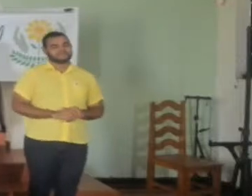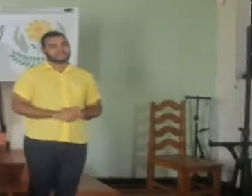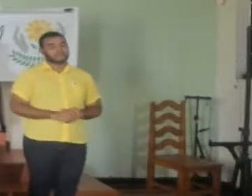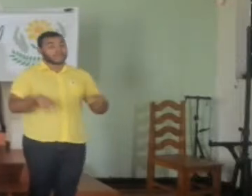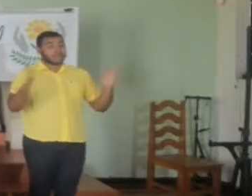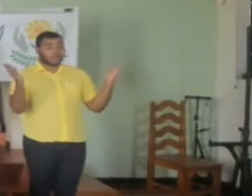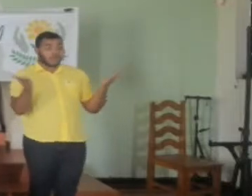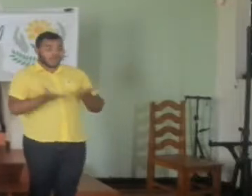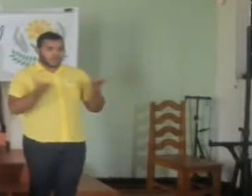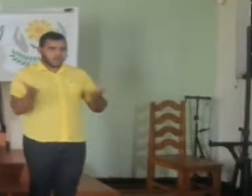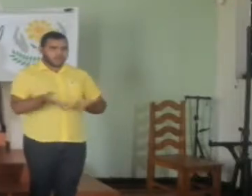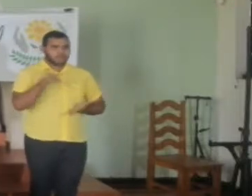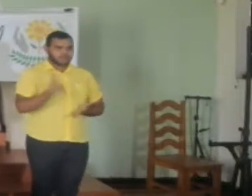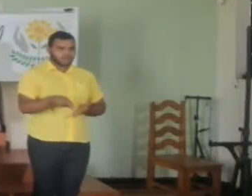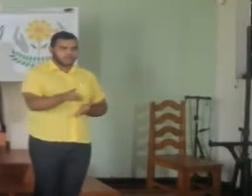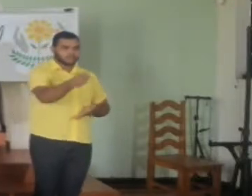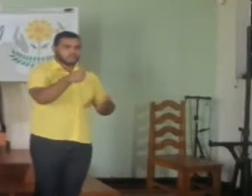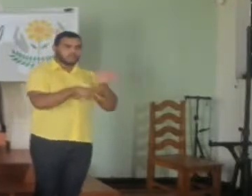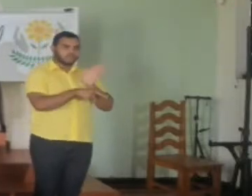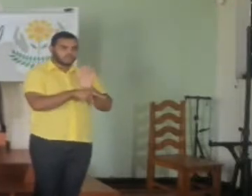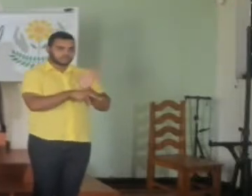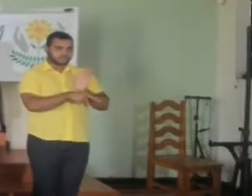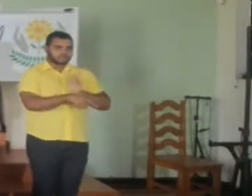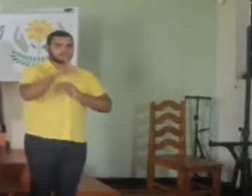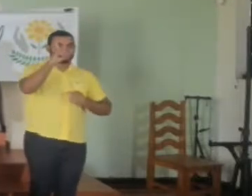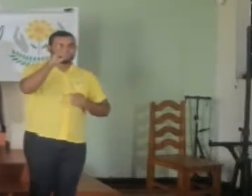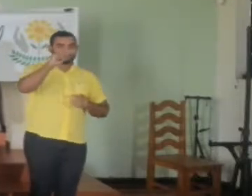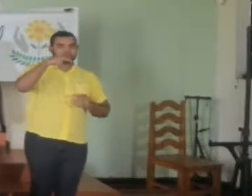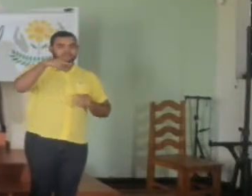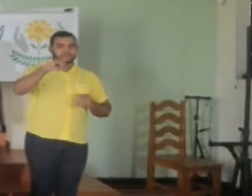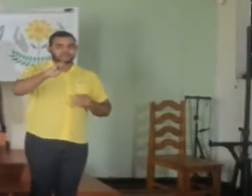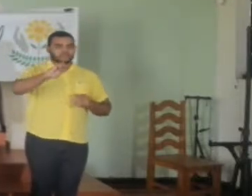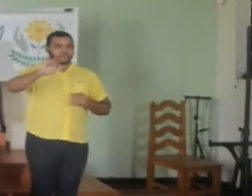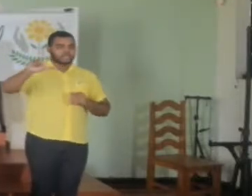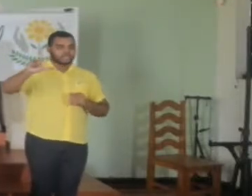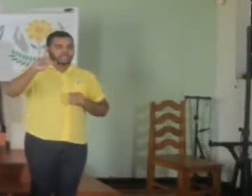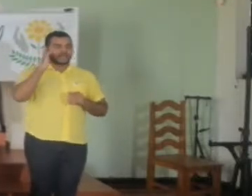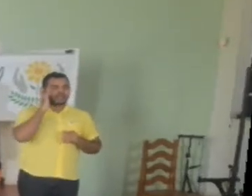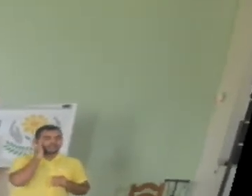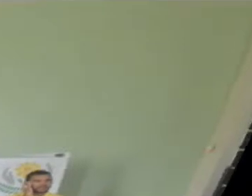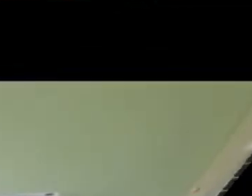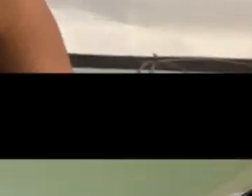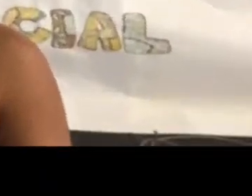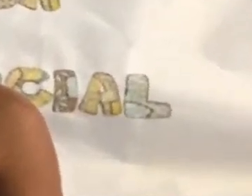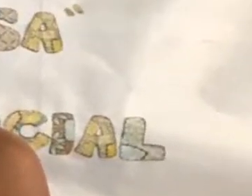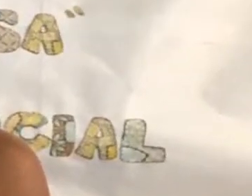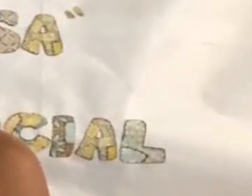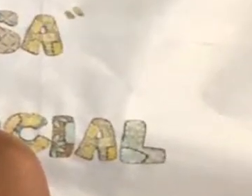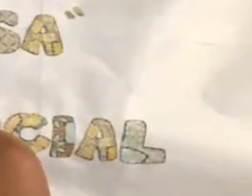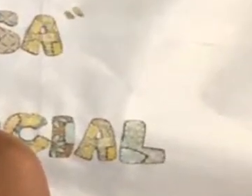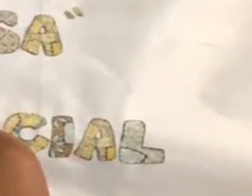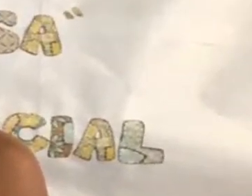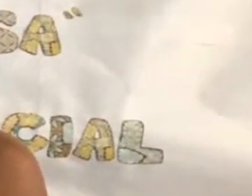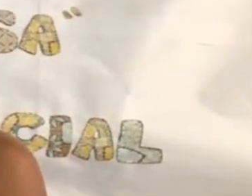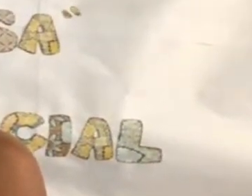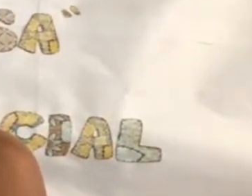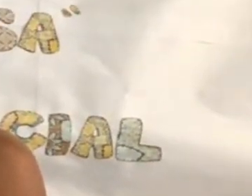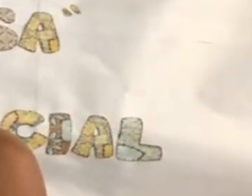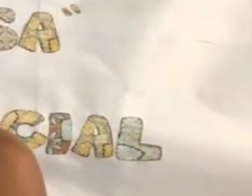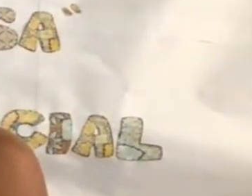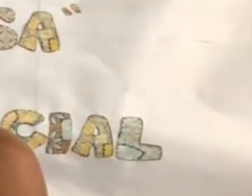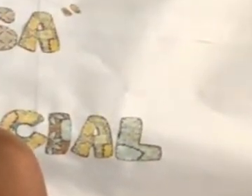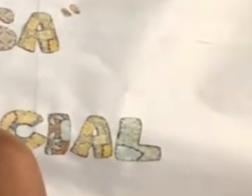Então, nós vamos seguir agora com o vídeo do Daniel Domingos, sobre a fala dele, sobre essa semana. Daniel,